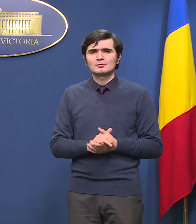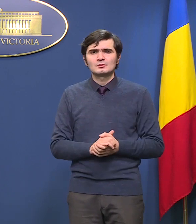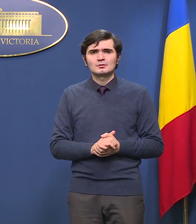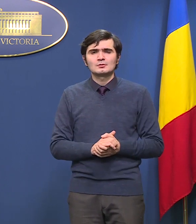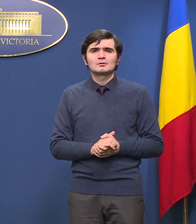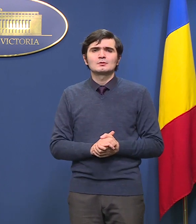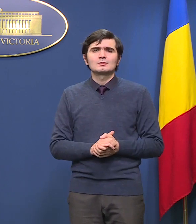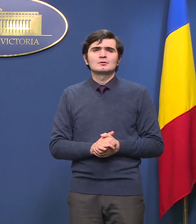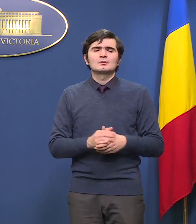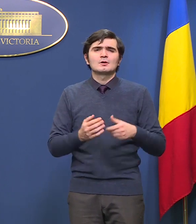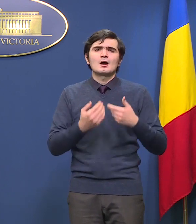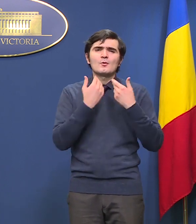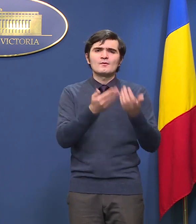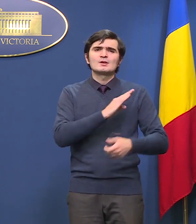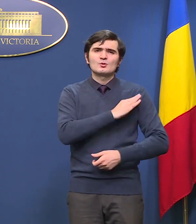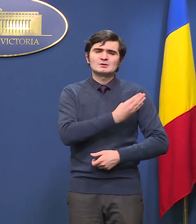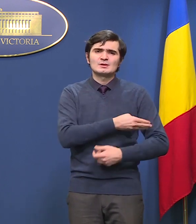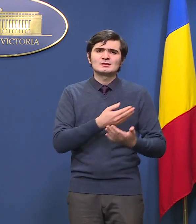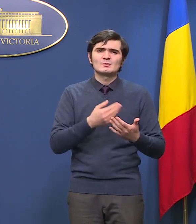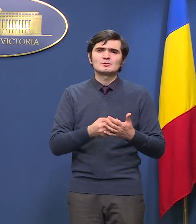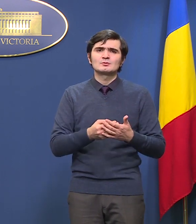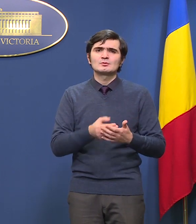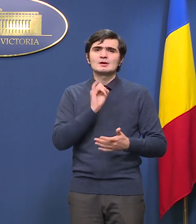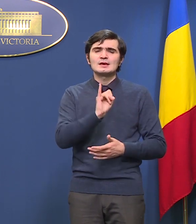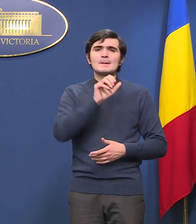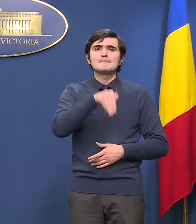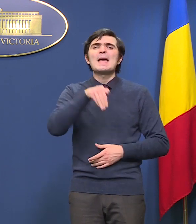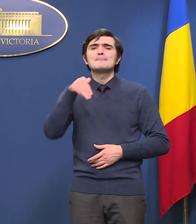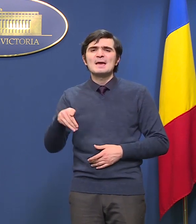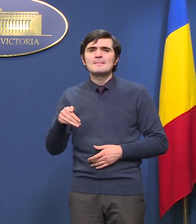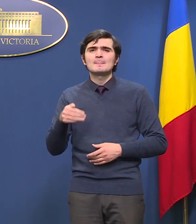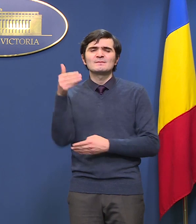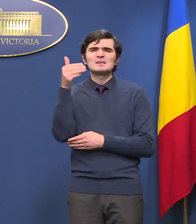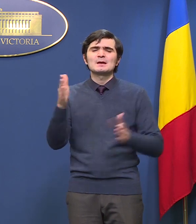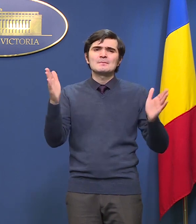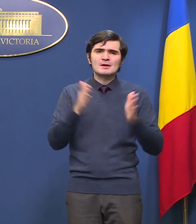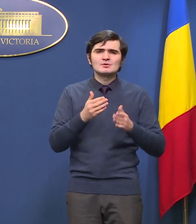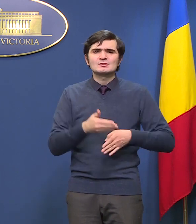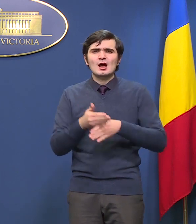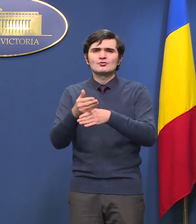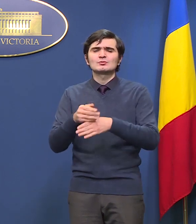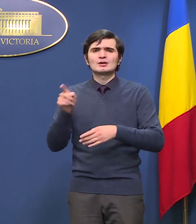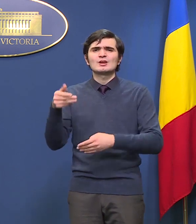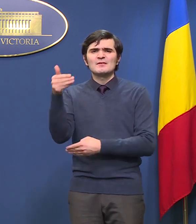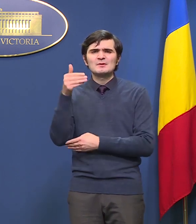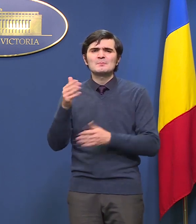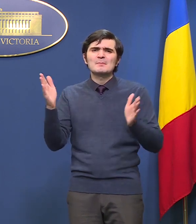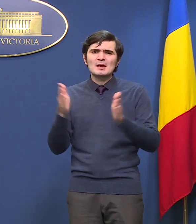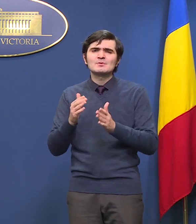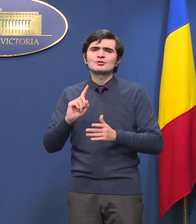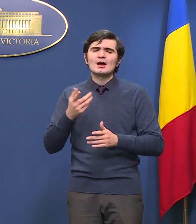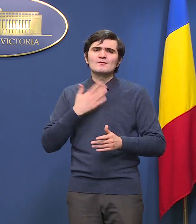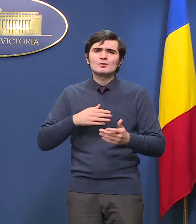instrument pentru întreprinderile mici și mijlocii care ajută mai degrabă companiile care se mișcă, care au activitate, care vor să investească, care au nevoie de capital de